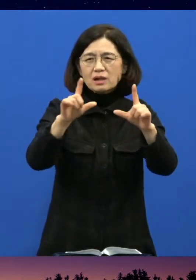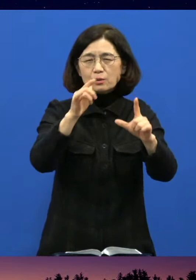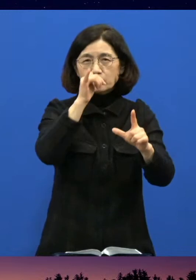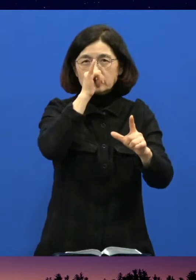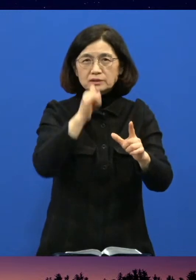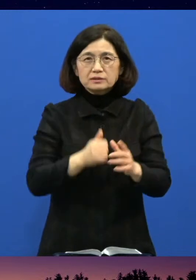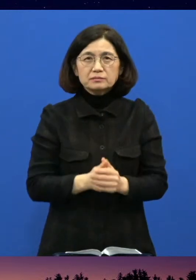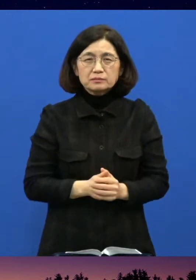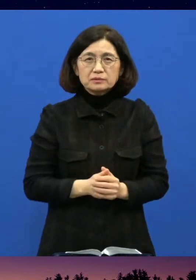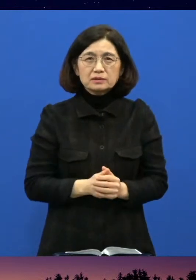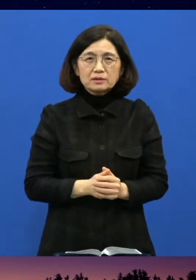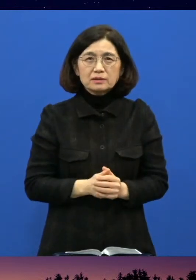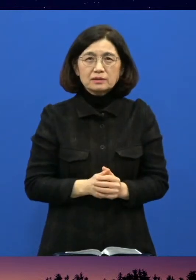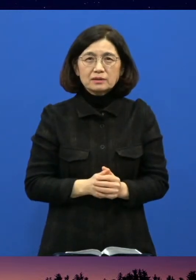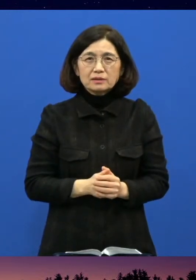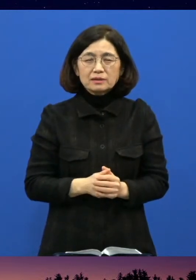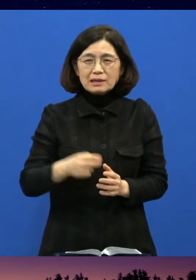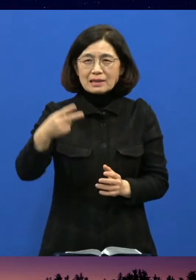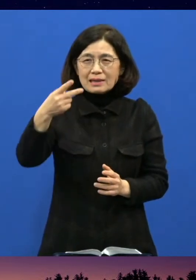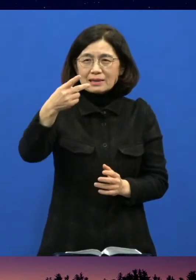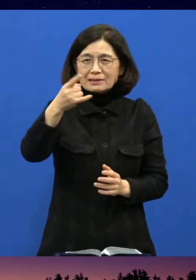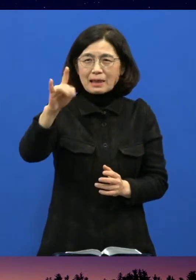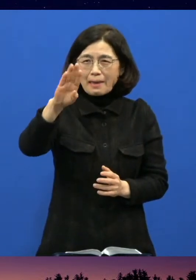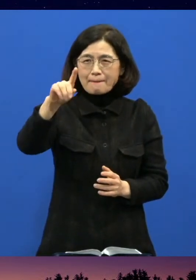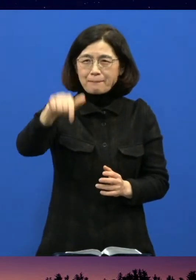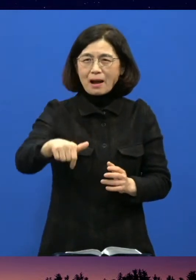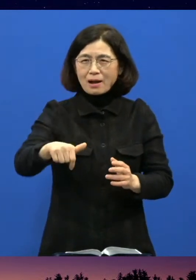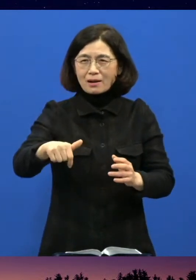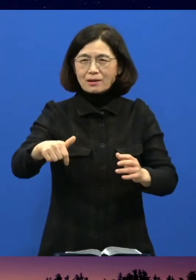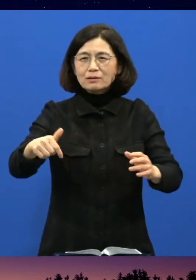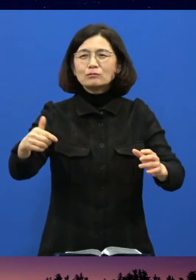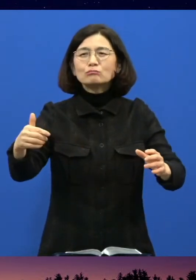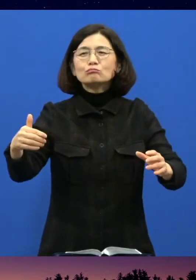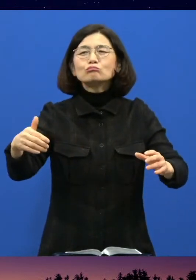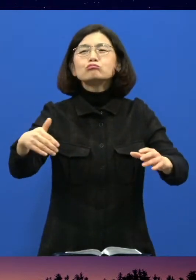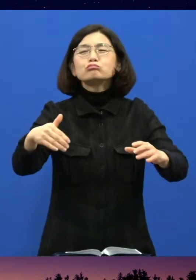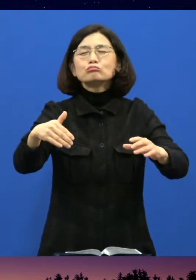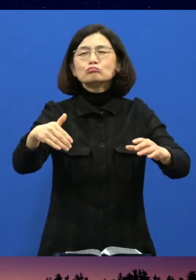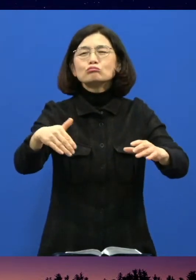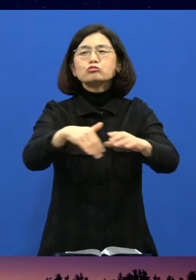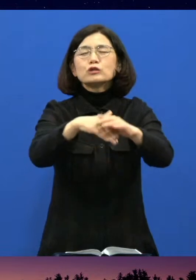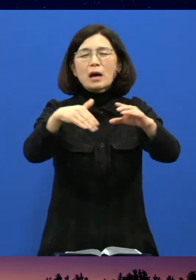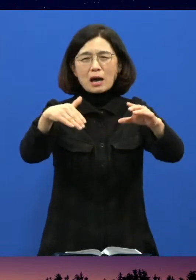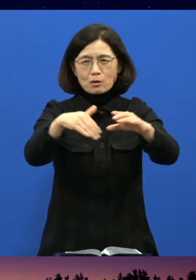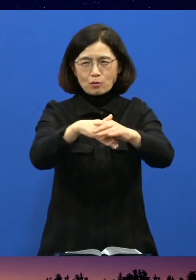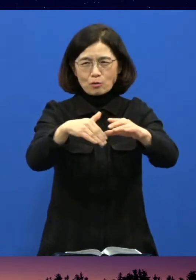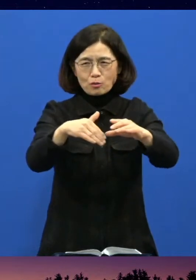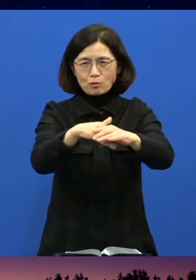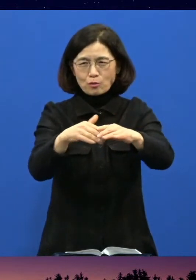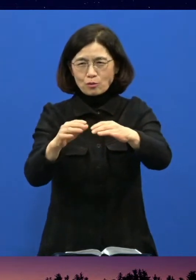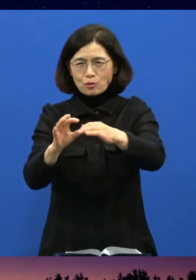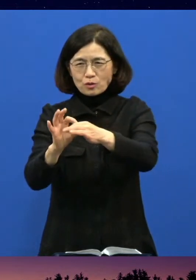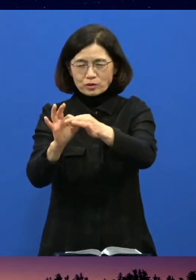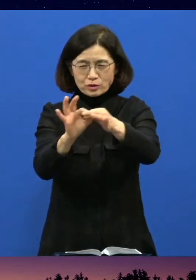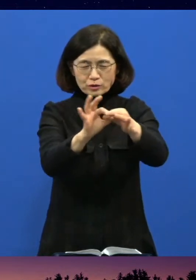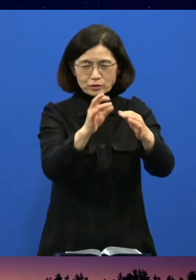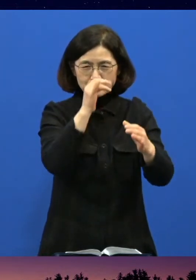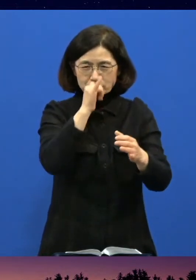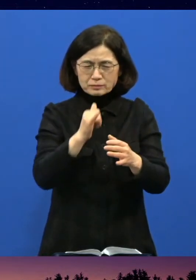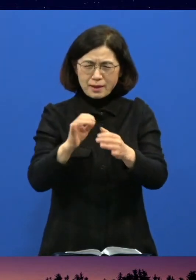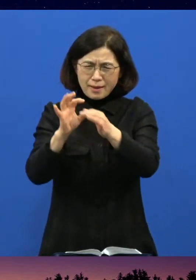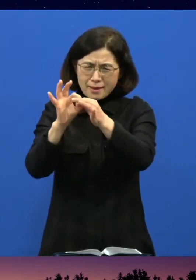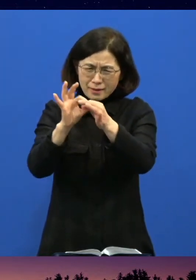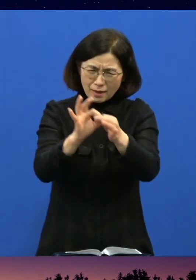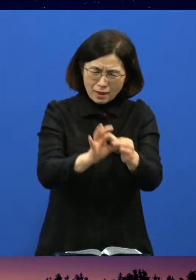자, 이게 대박 문화하고도 다 이게 연결되어 있죠. 대박하는 거예요. 뭐가 막 끊임없이 막 조급해서